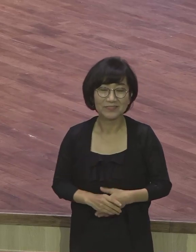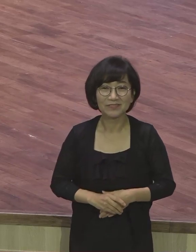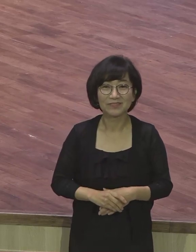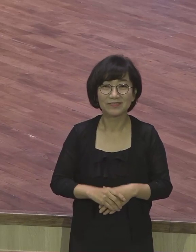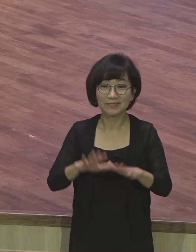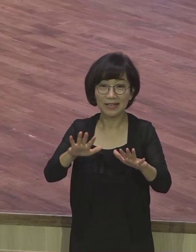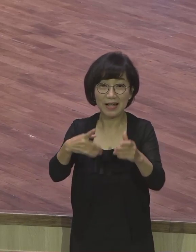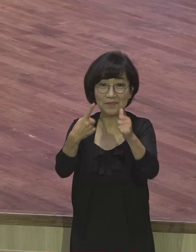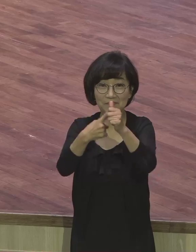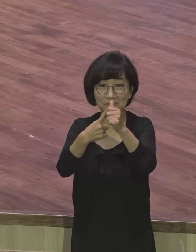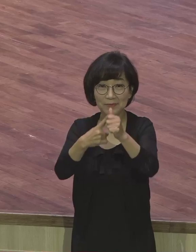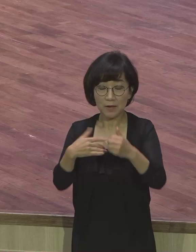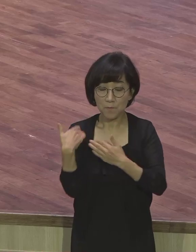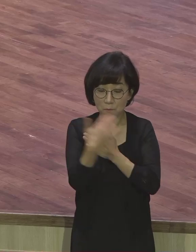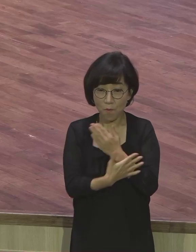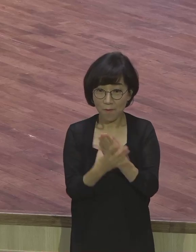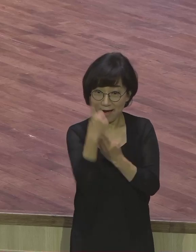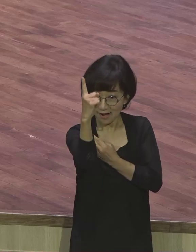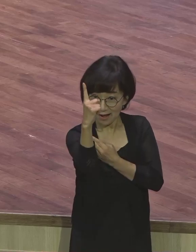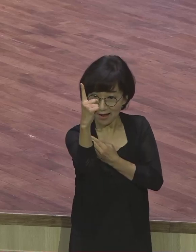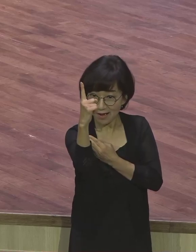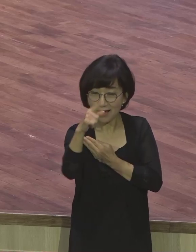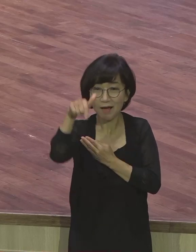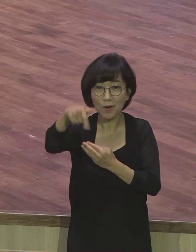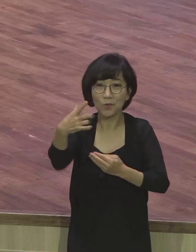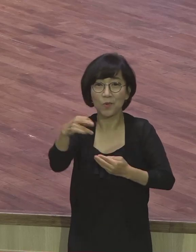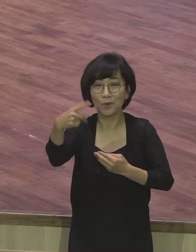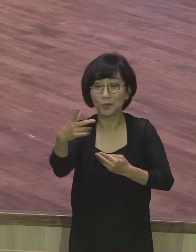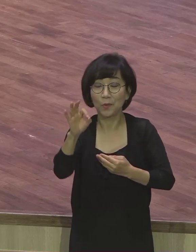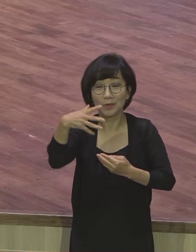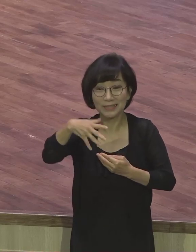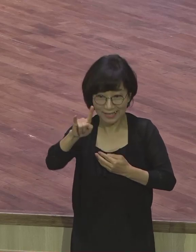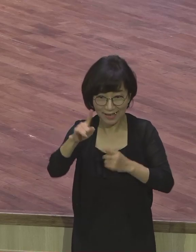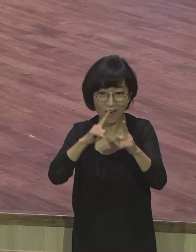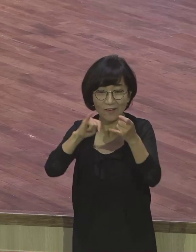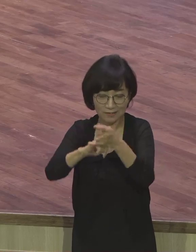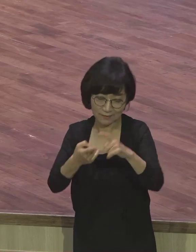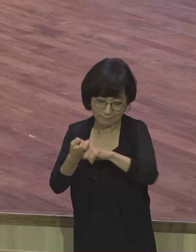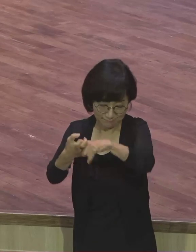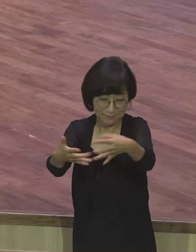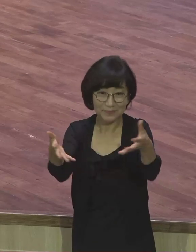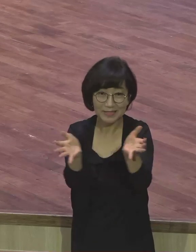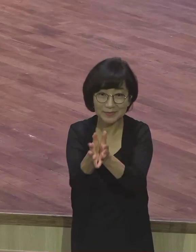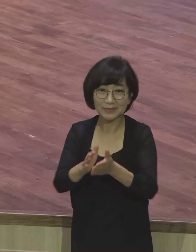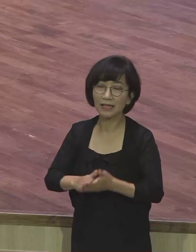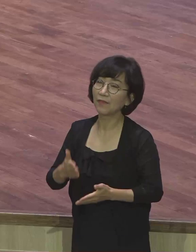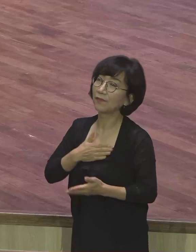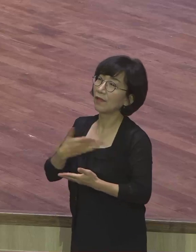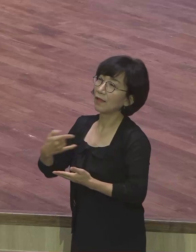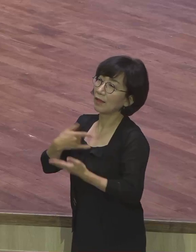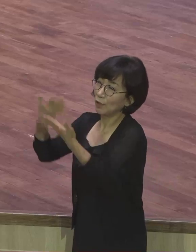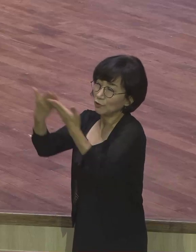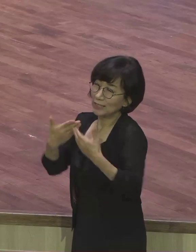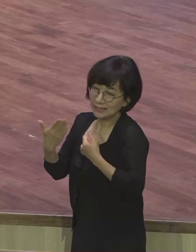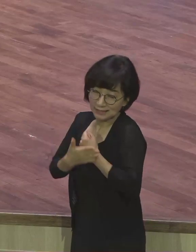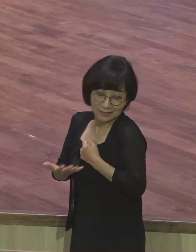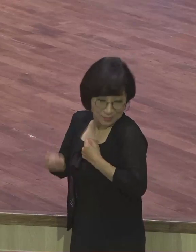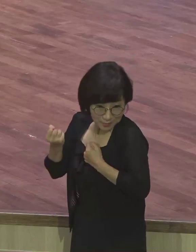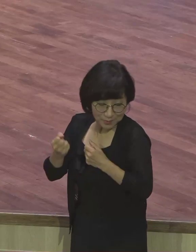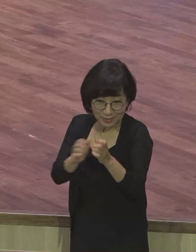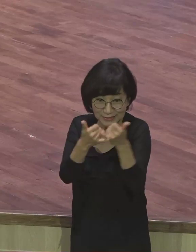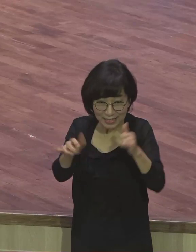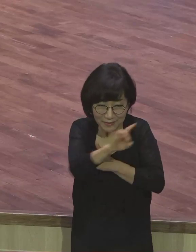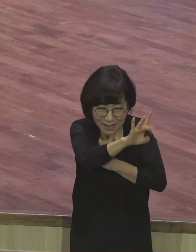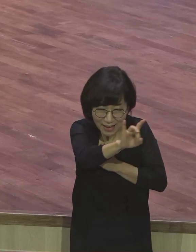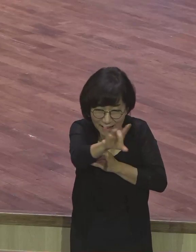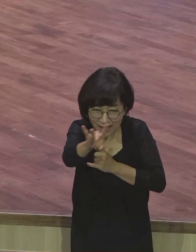첫째로 한몸된 언약 공동체입니다. 3절 봅니다. 내게 주신 은혜로 말미암아 너희 각